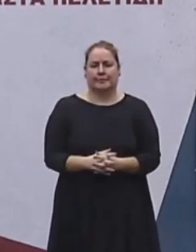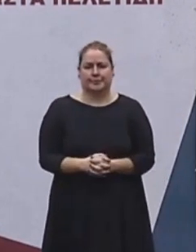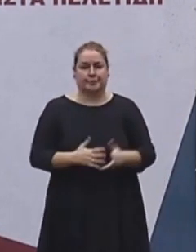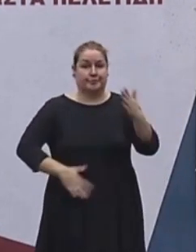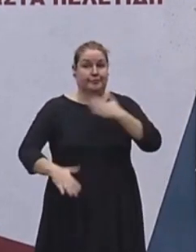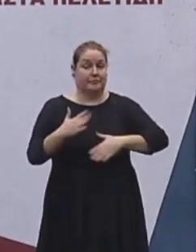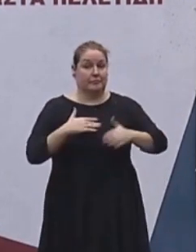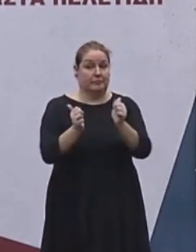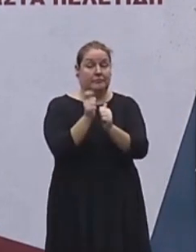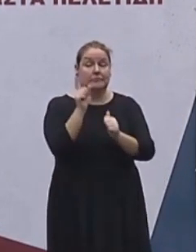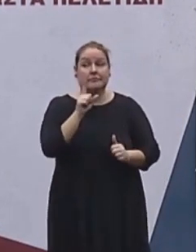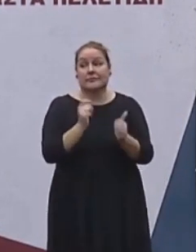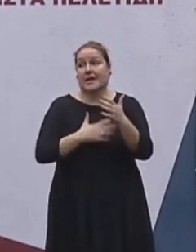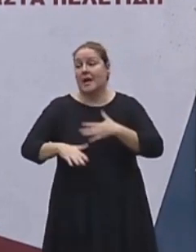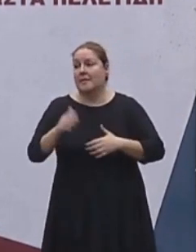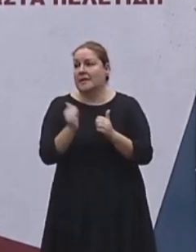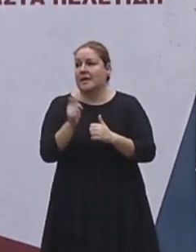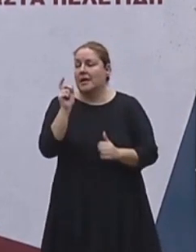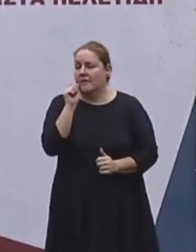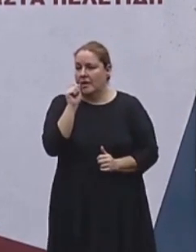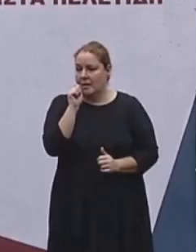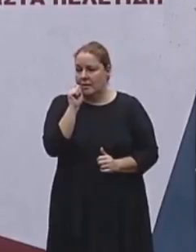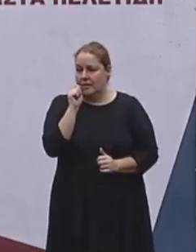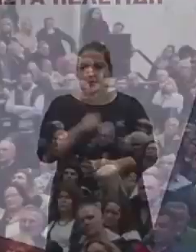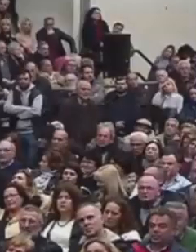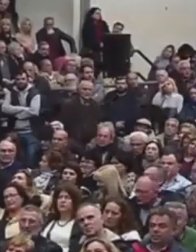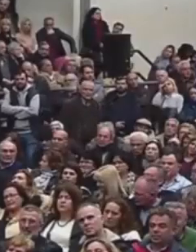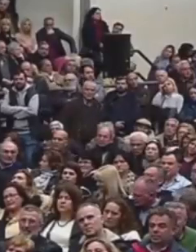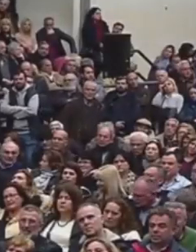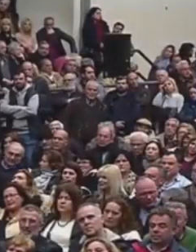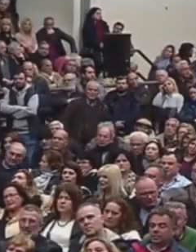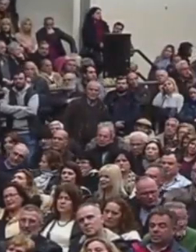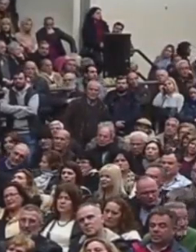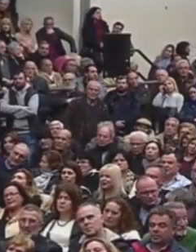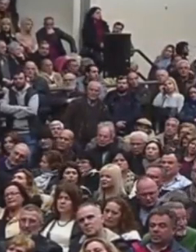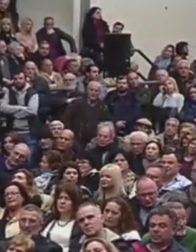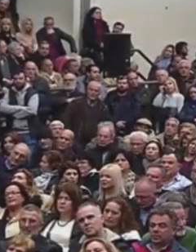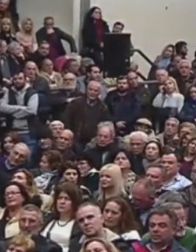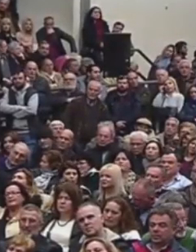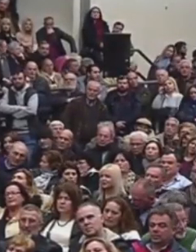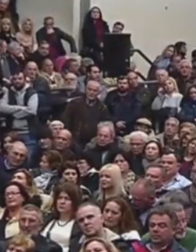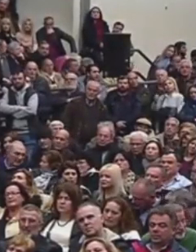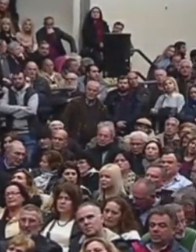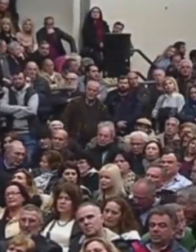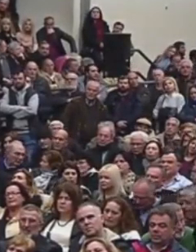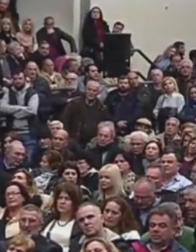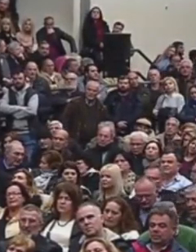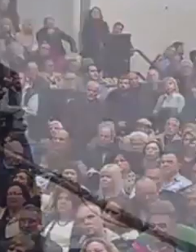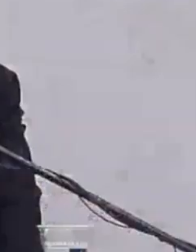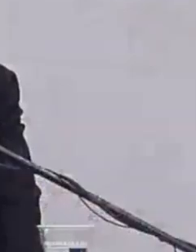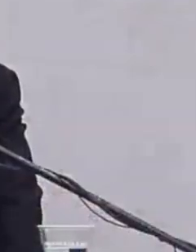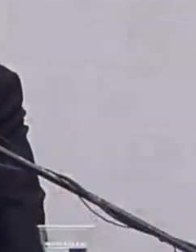Αγαπητές φίλες και φίλοι, στον εγκαταλελειμμένο για χρόνια κτίριο του Αρσακίου, αυτοί που λένε